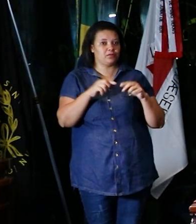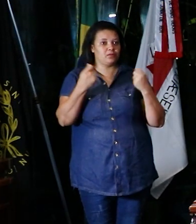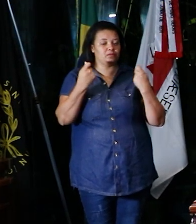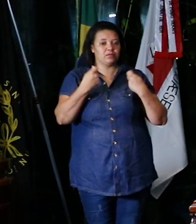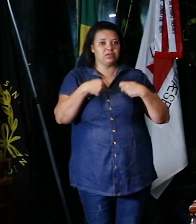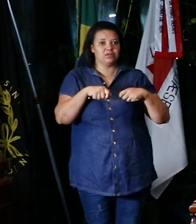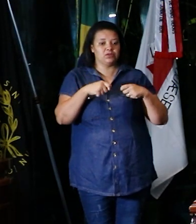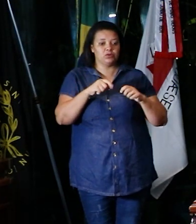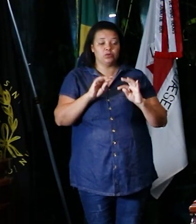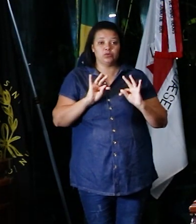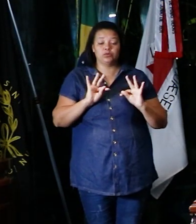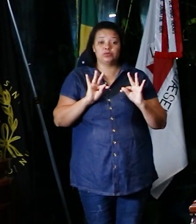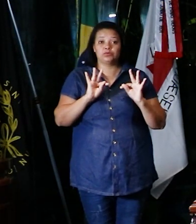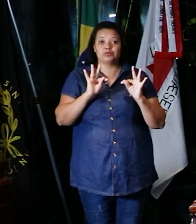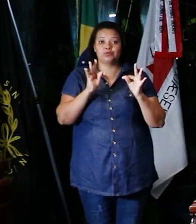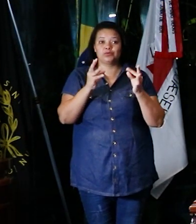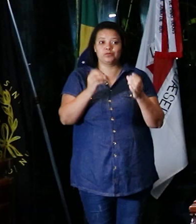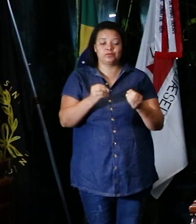preciso de todos.